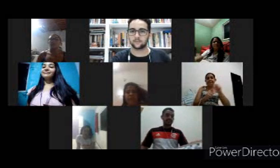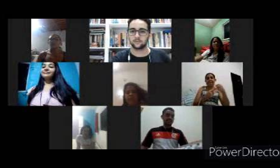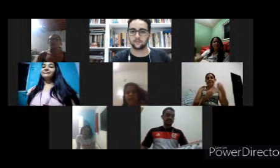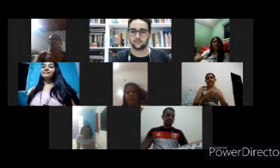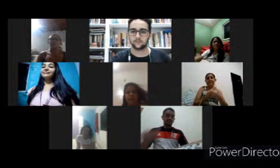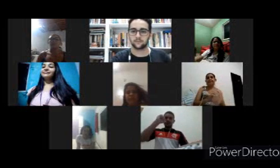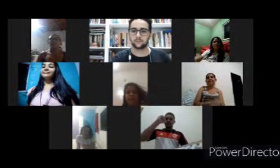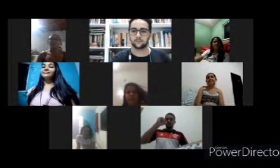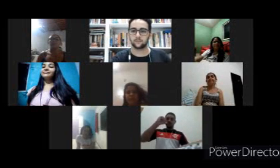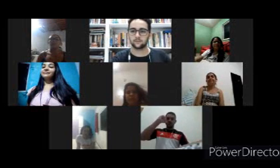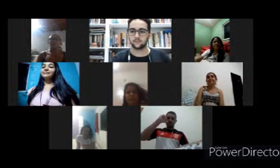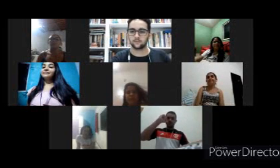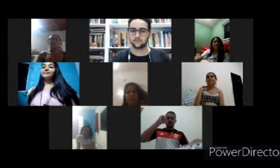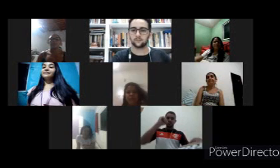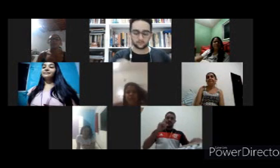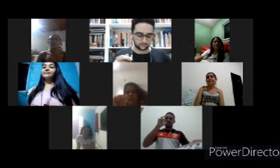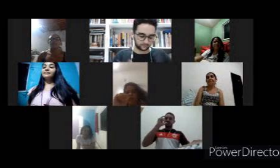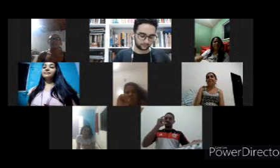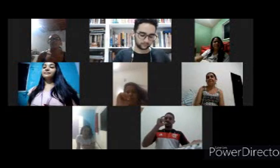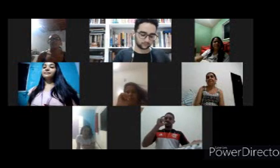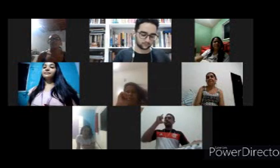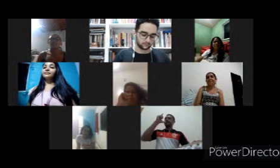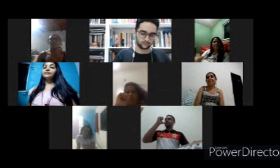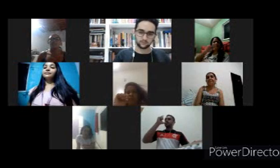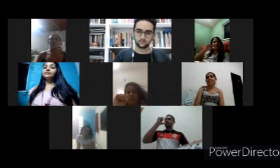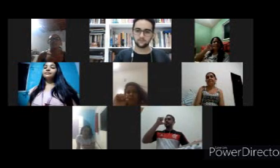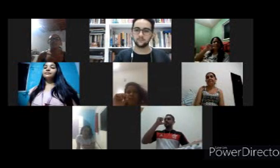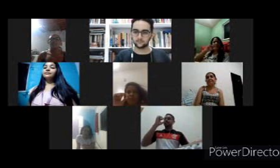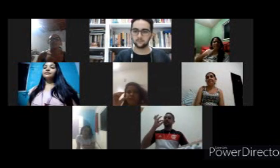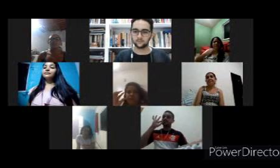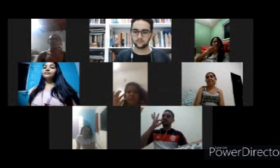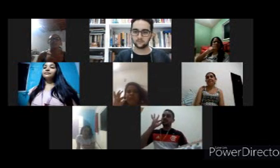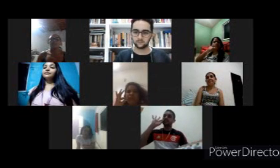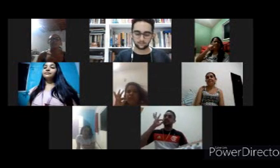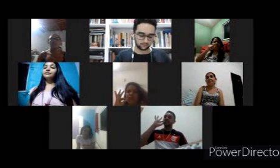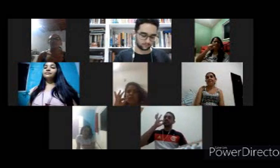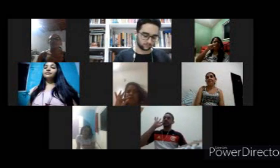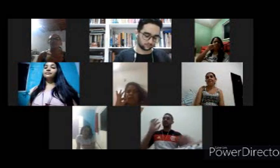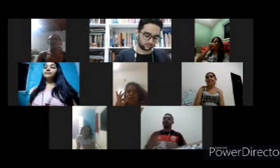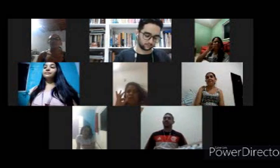E a bebida é água e café.